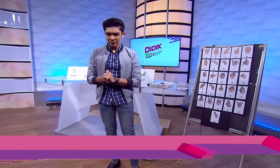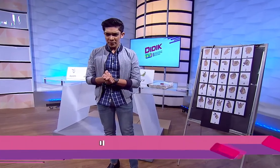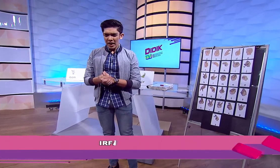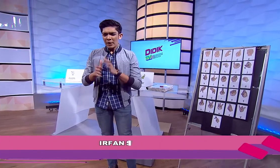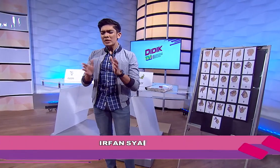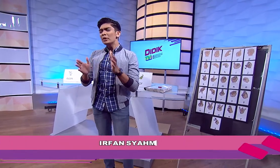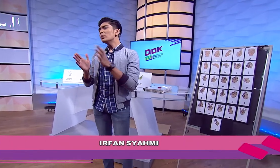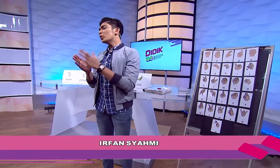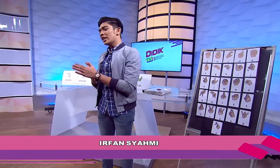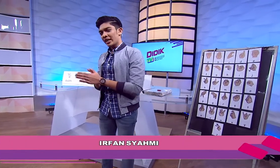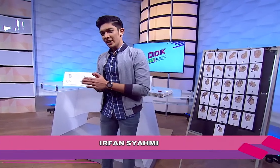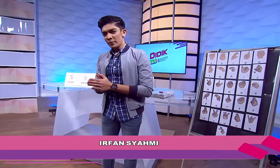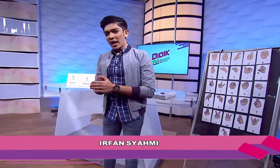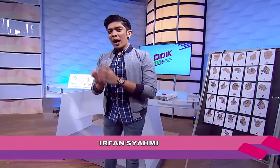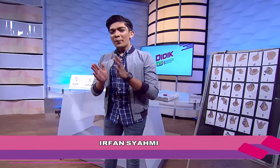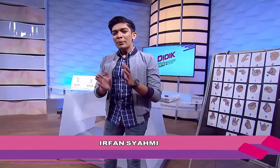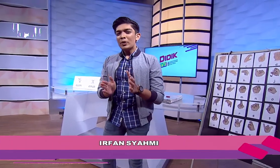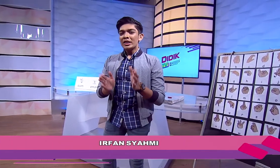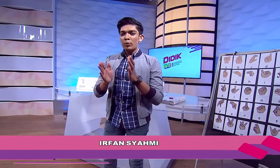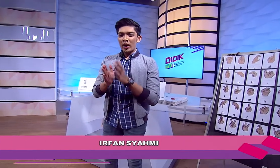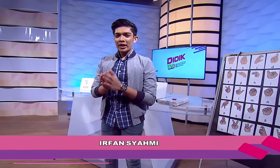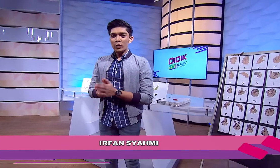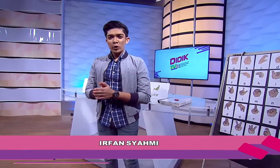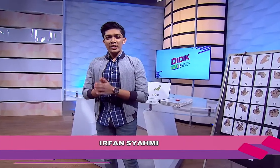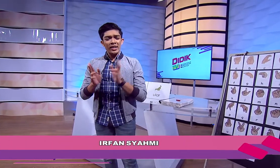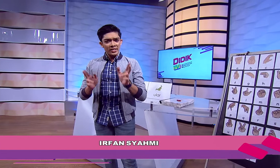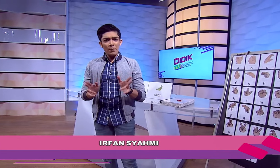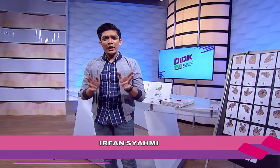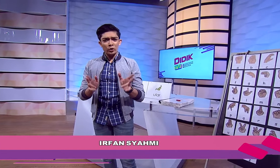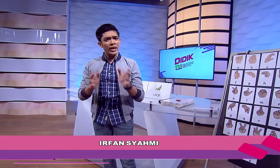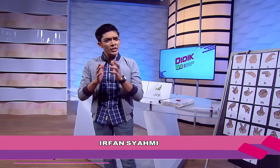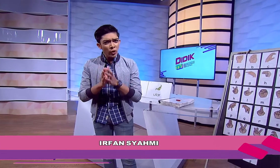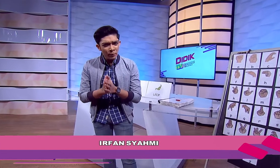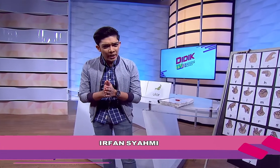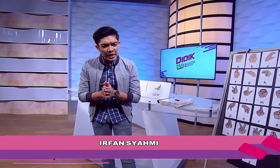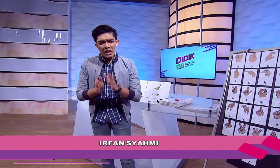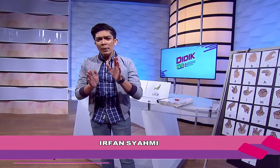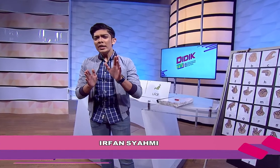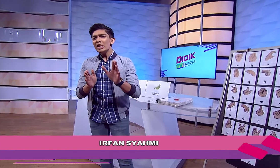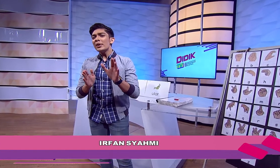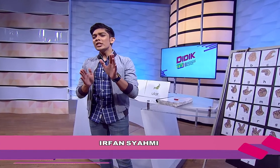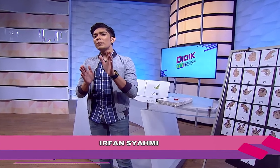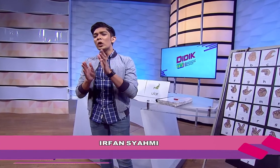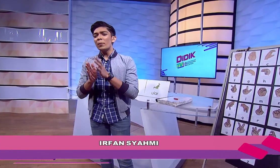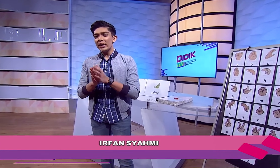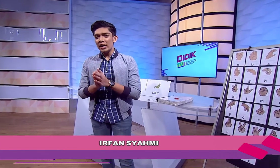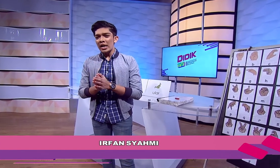tapi sebelum tua di adik aku yang perlu kita buah adalah untuk setia sepatu Yoseob sebab kita masjid belum menang